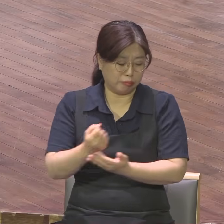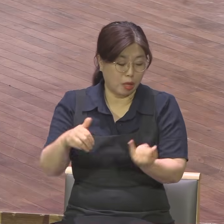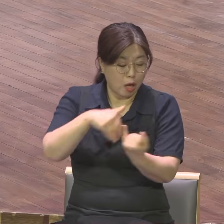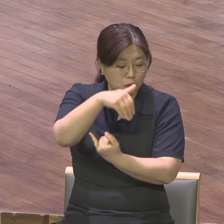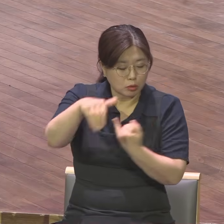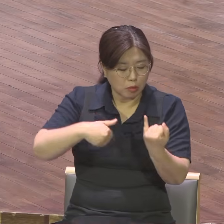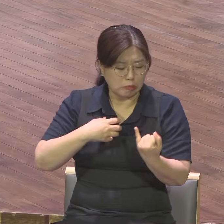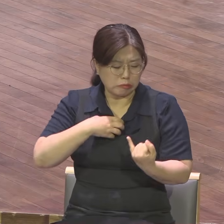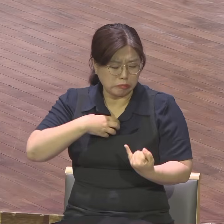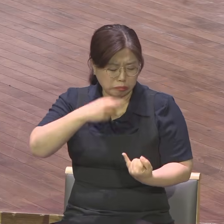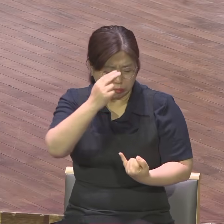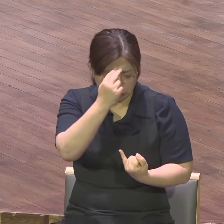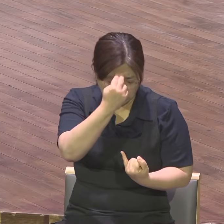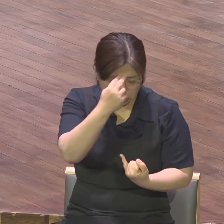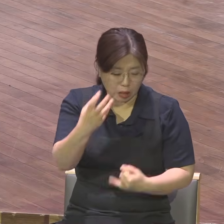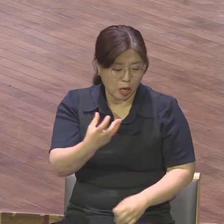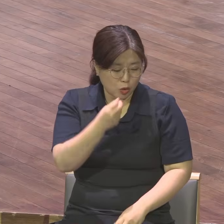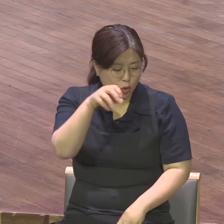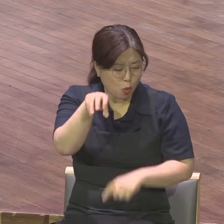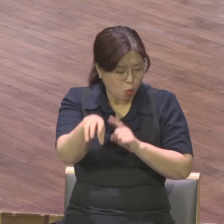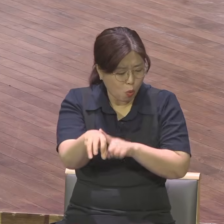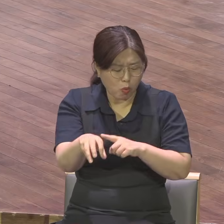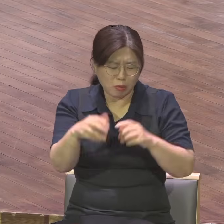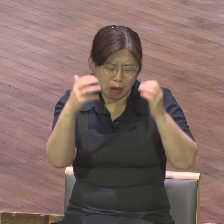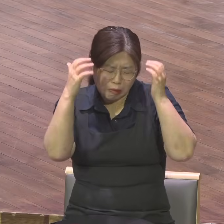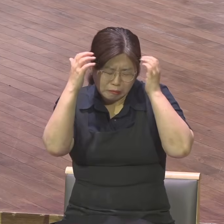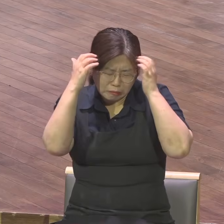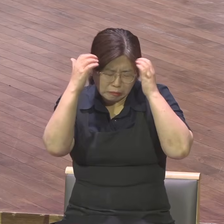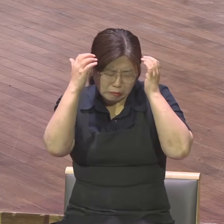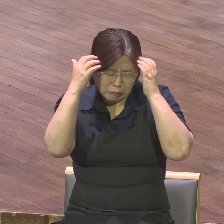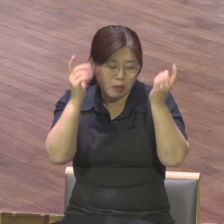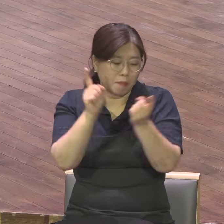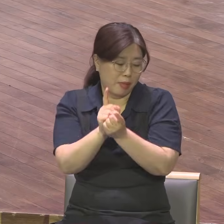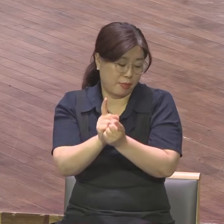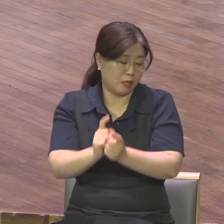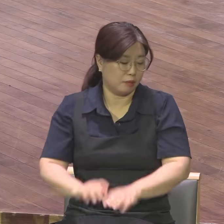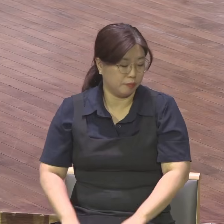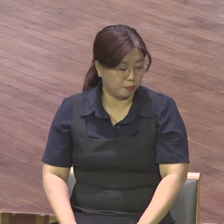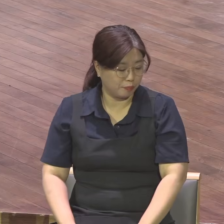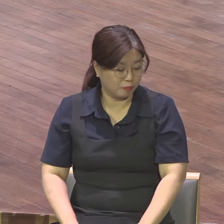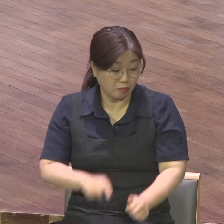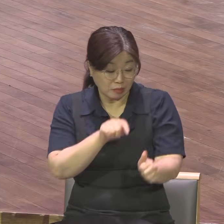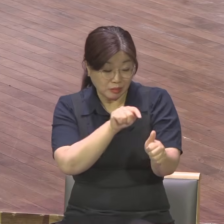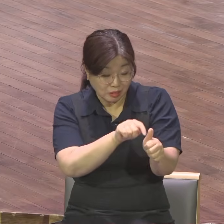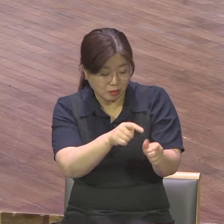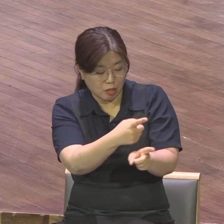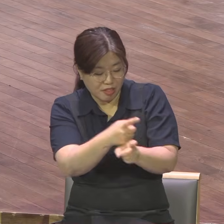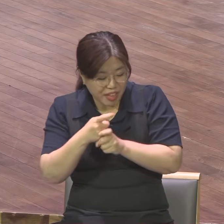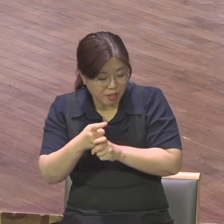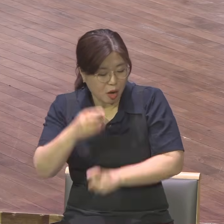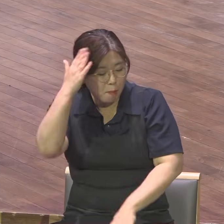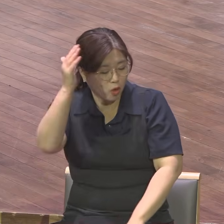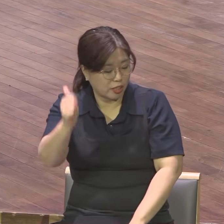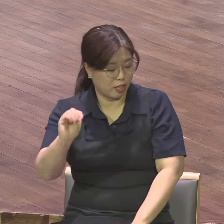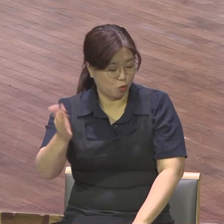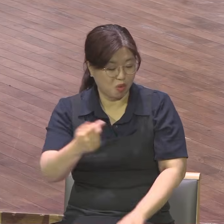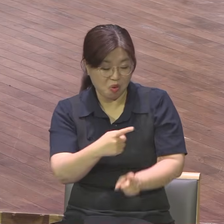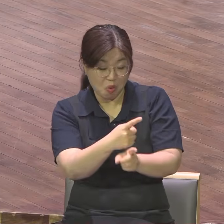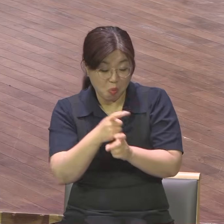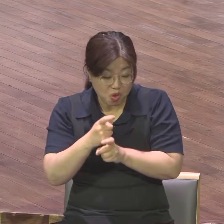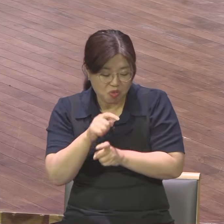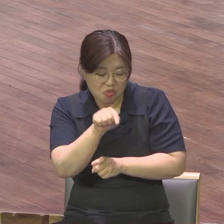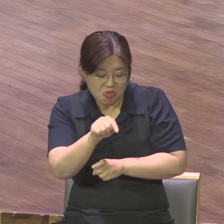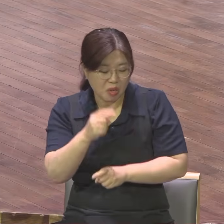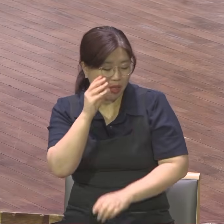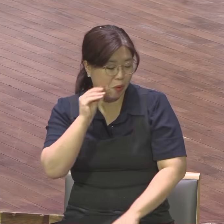처녀들이 근심하며 시온도 곤고를 받았도다. 그의 대적들이 머리가 되고 그의 원수들이 형통함은